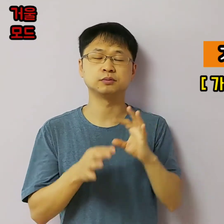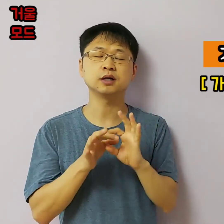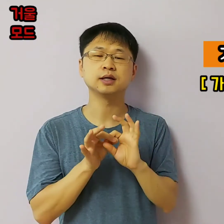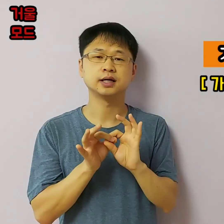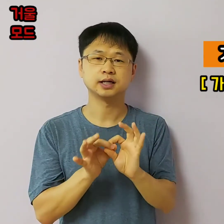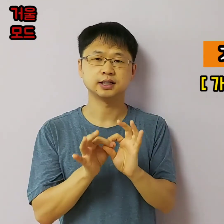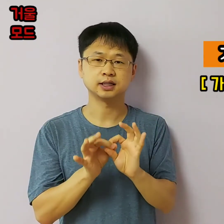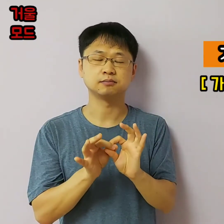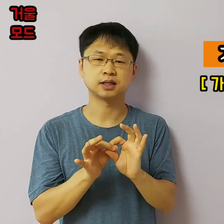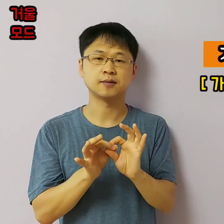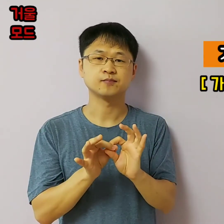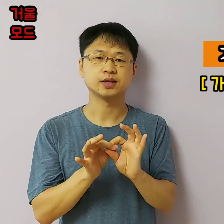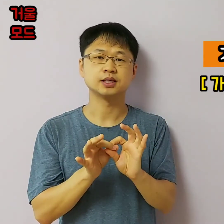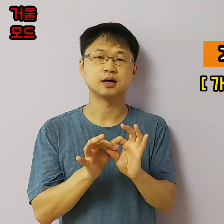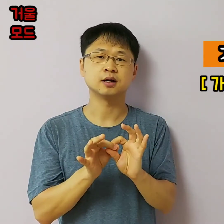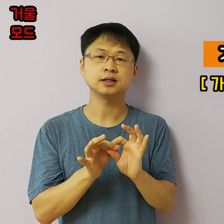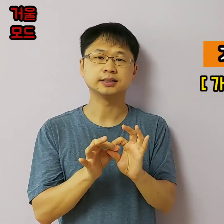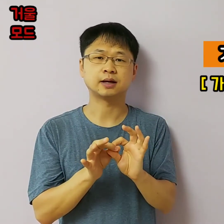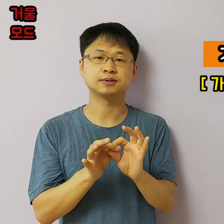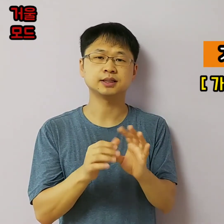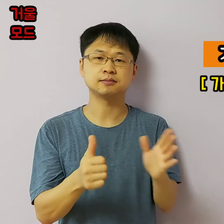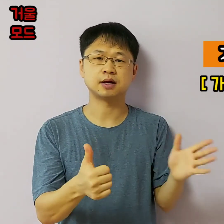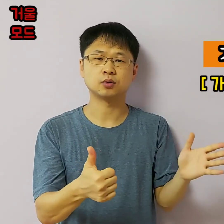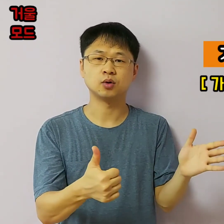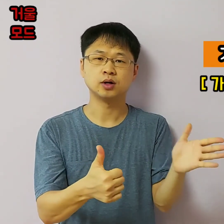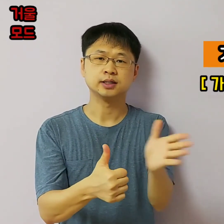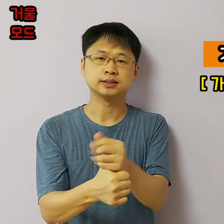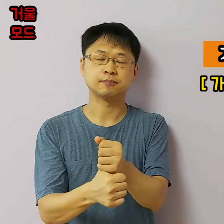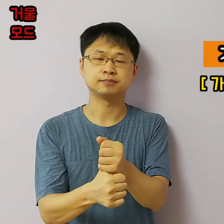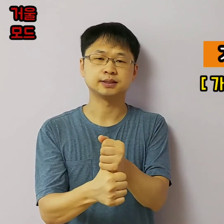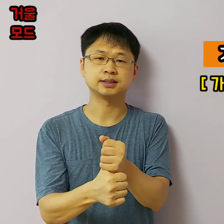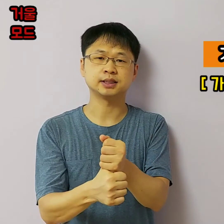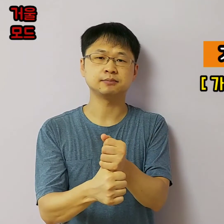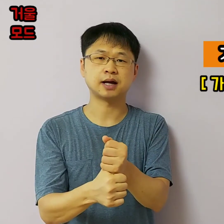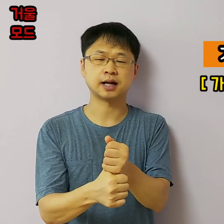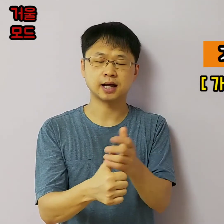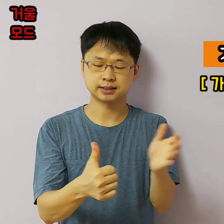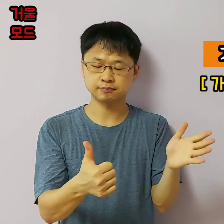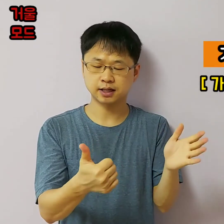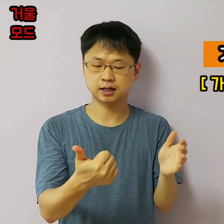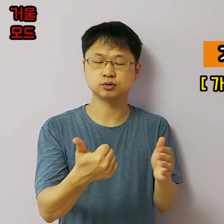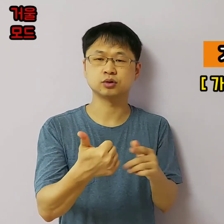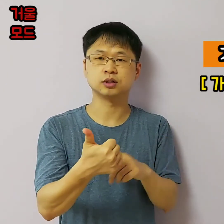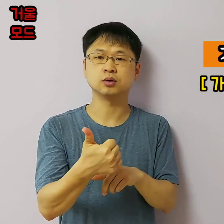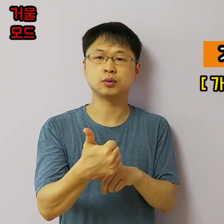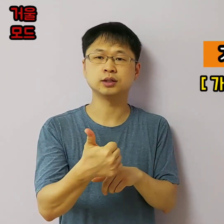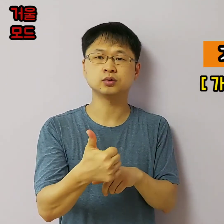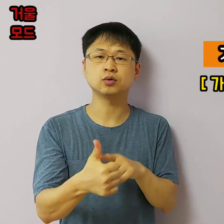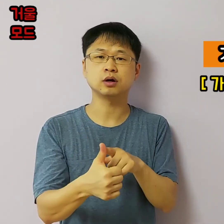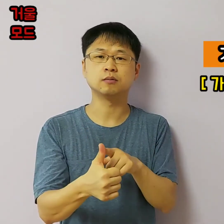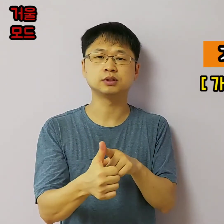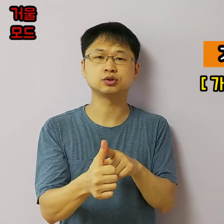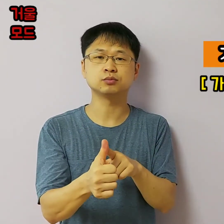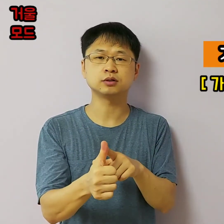해주시면 인연입니다. 인연, 잡지를 말고 잡지 마라. 잡다라는 수어는 왼손